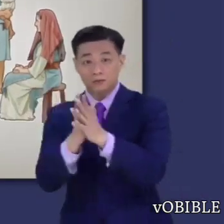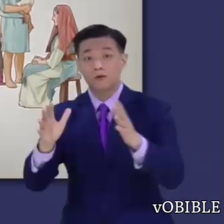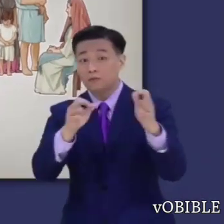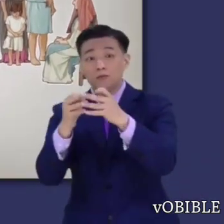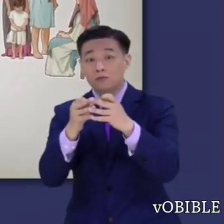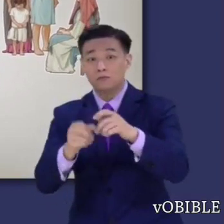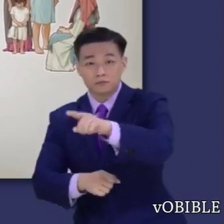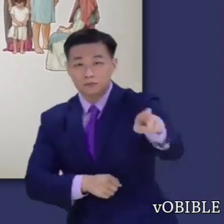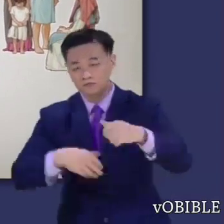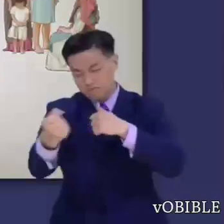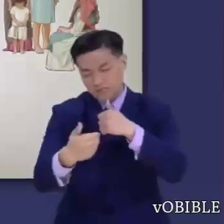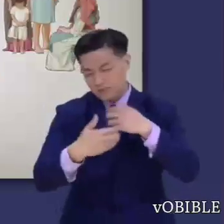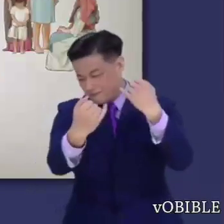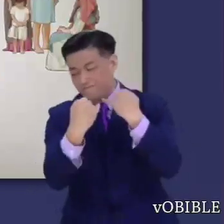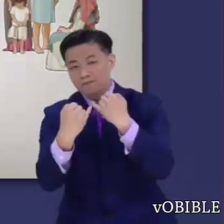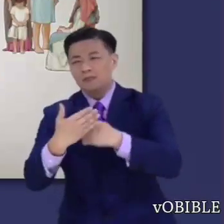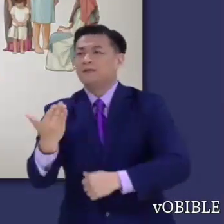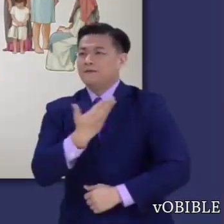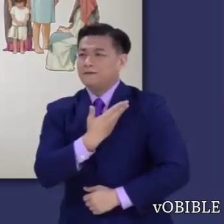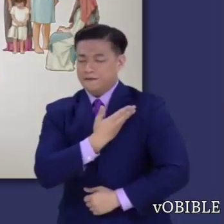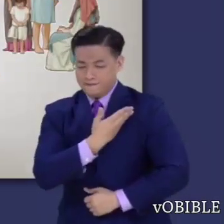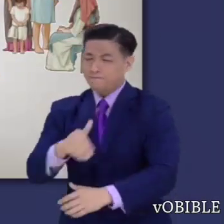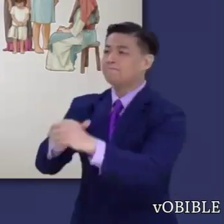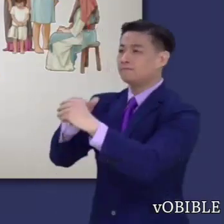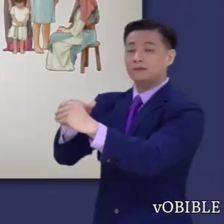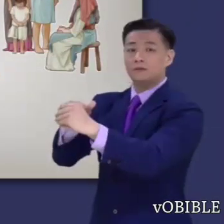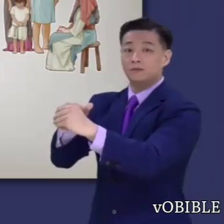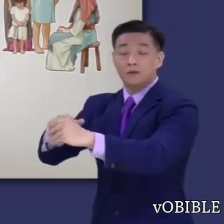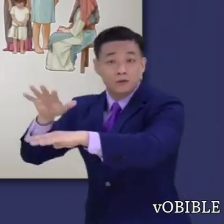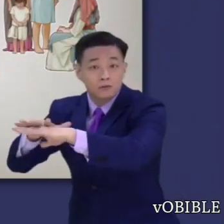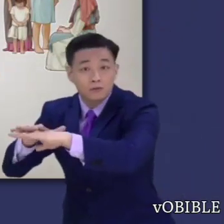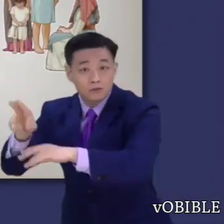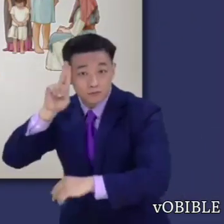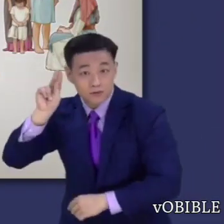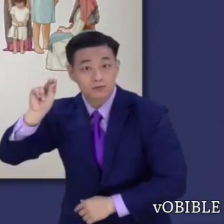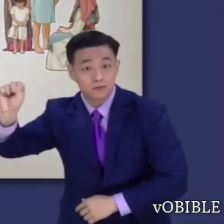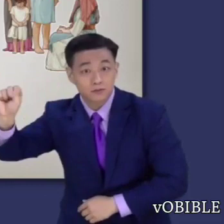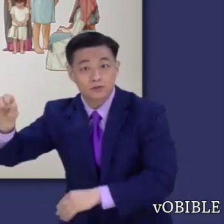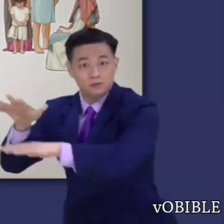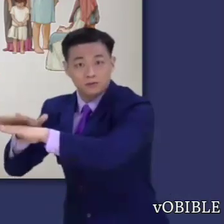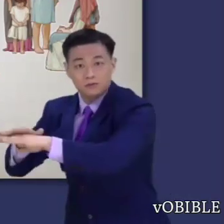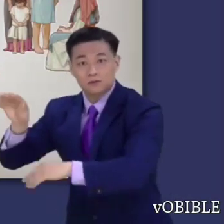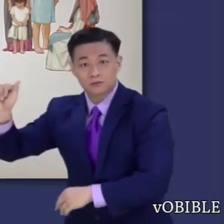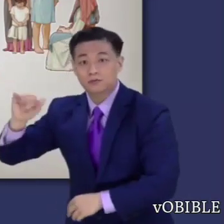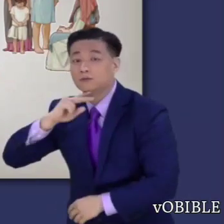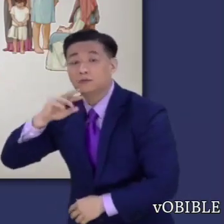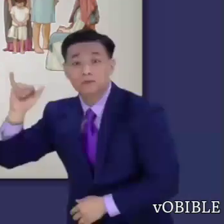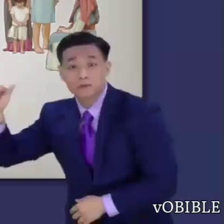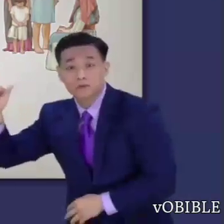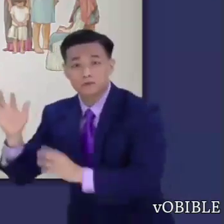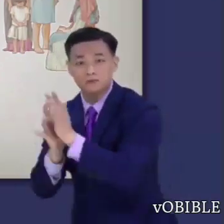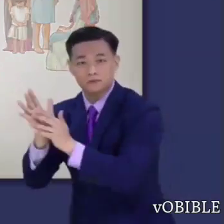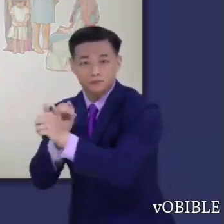因为他们接受上帝的话语，而且在患难中保持忍耐。保罗也告诉当地的弟兄姐